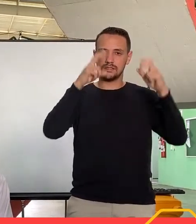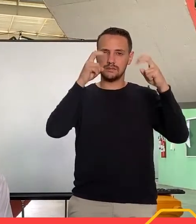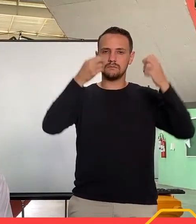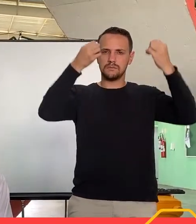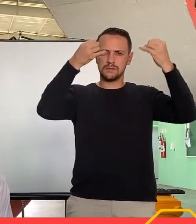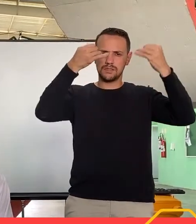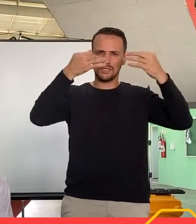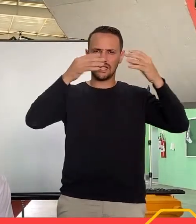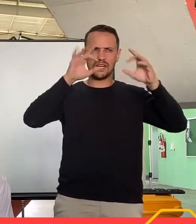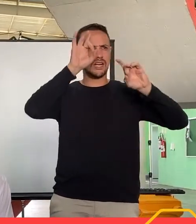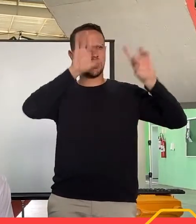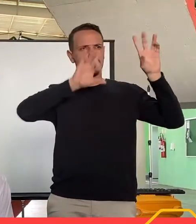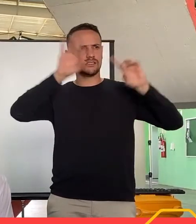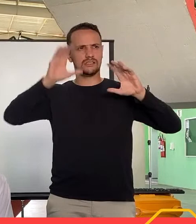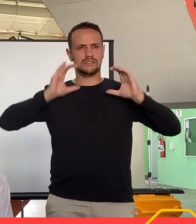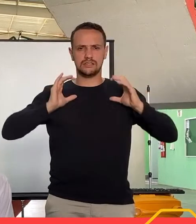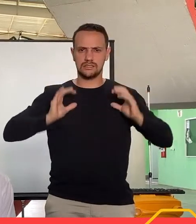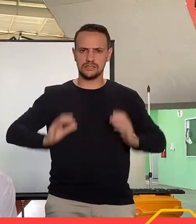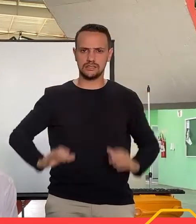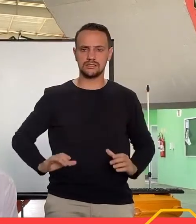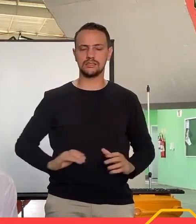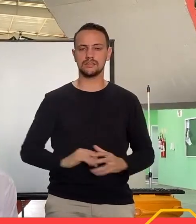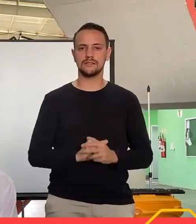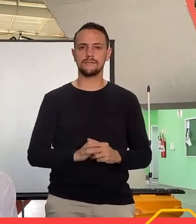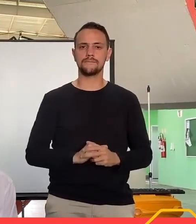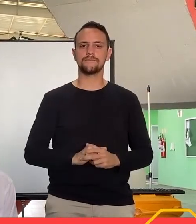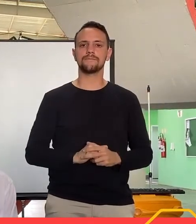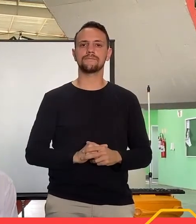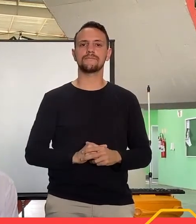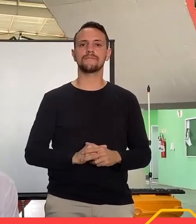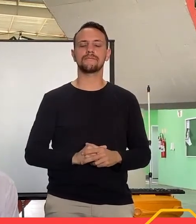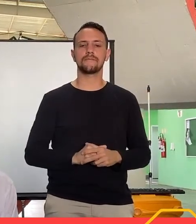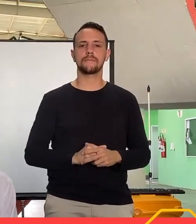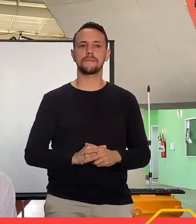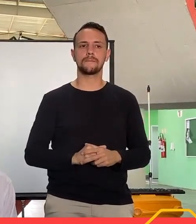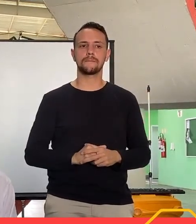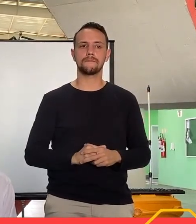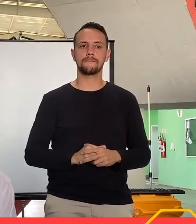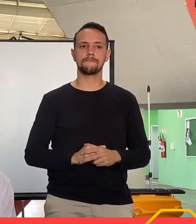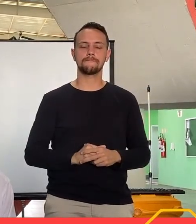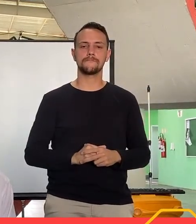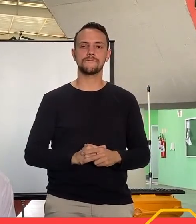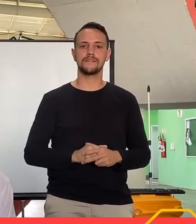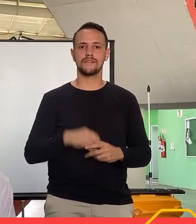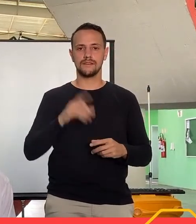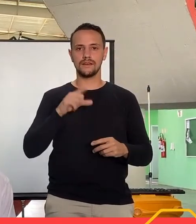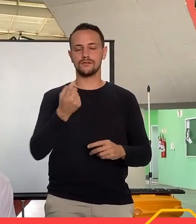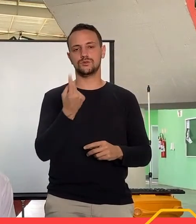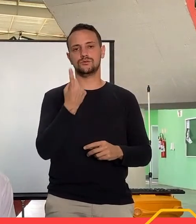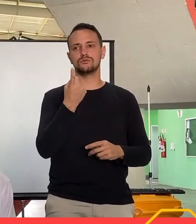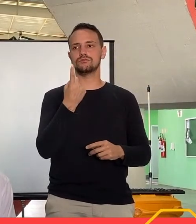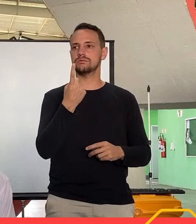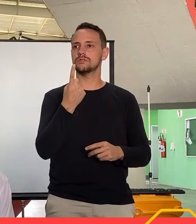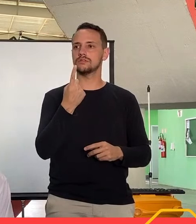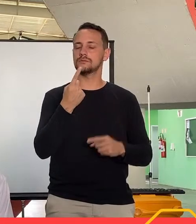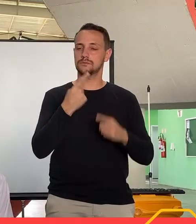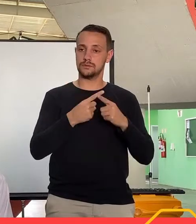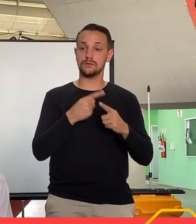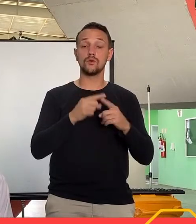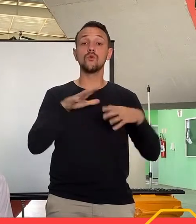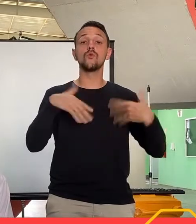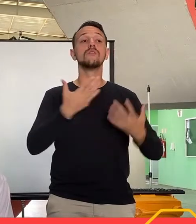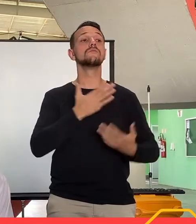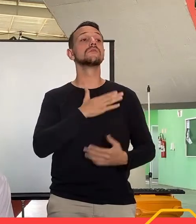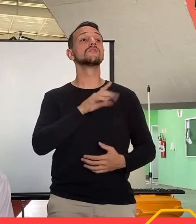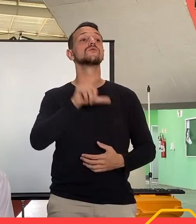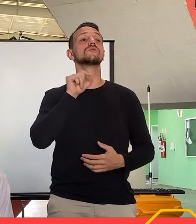né? Cada cidadão tem que se colocar individualmente, né? De que